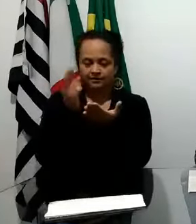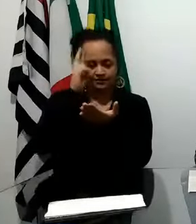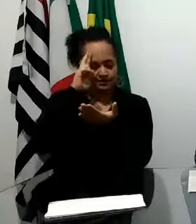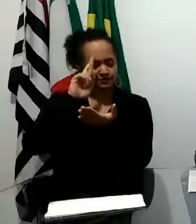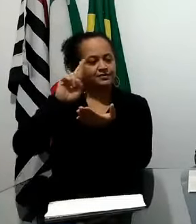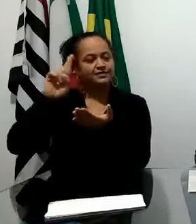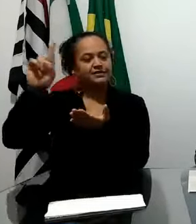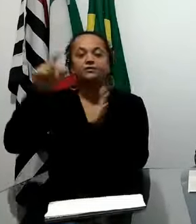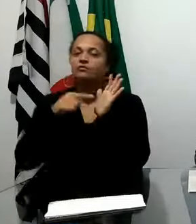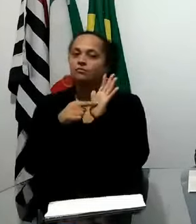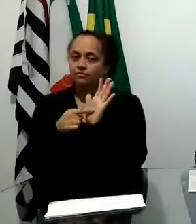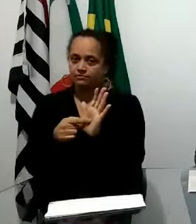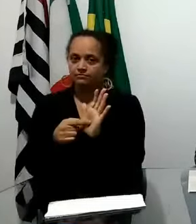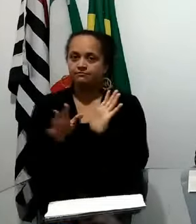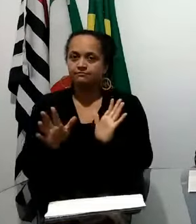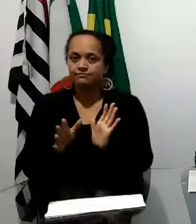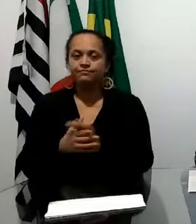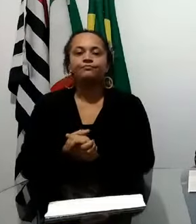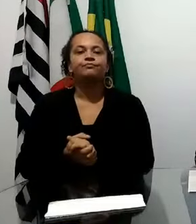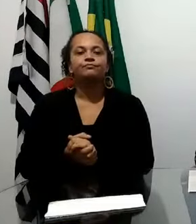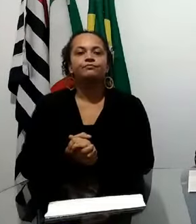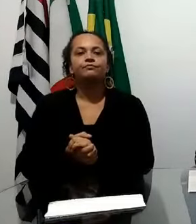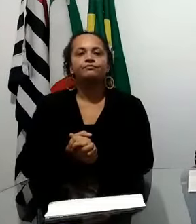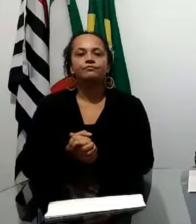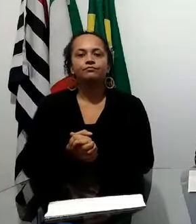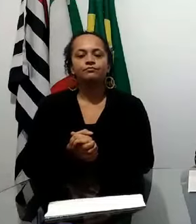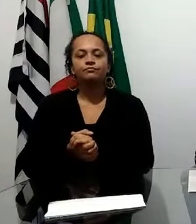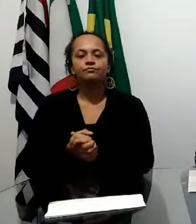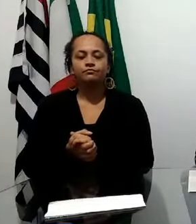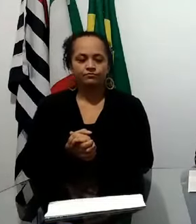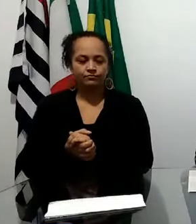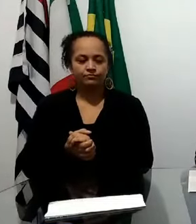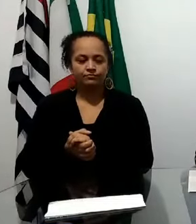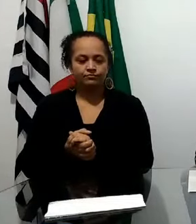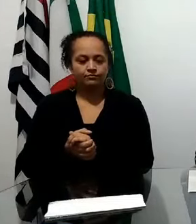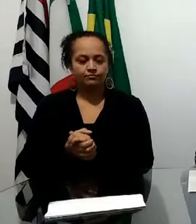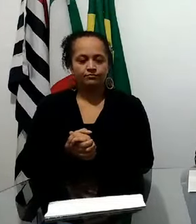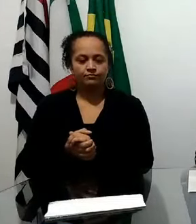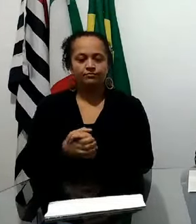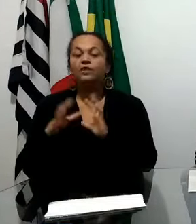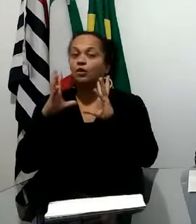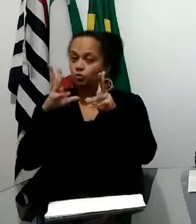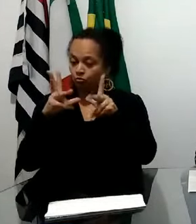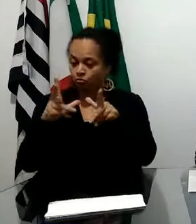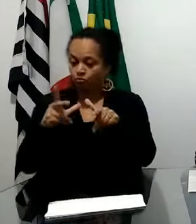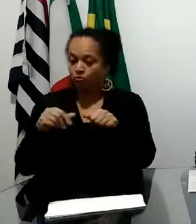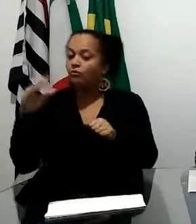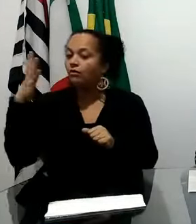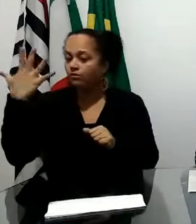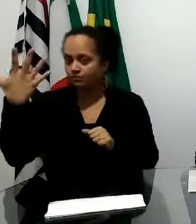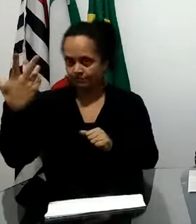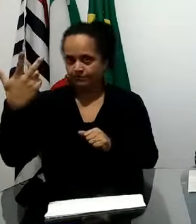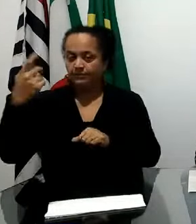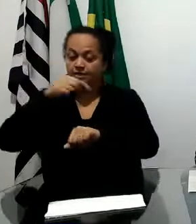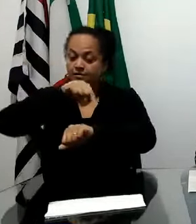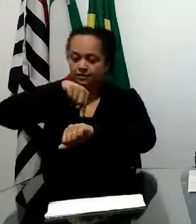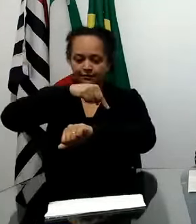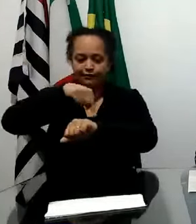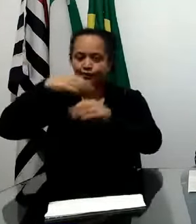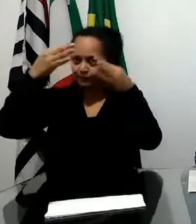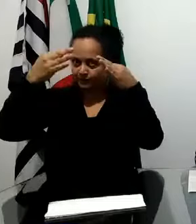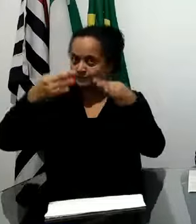com a minha Bíblia aqui aberta, a palavra do Senhor diz assim: tudo tem o seu tempo determinado e